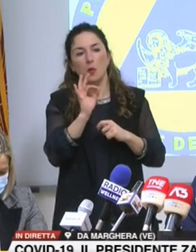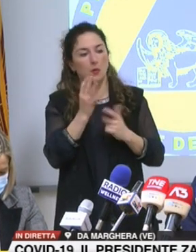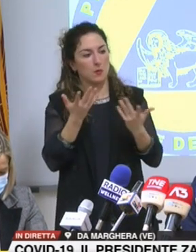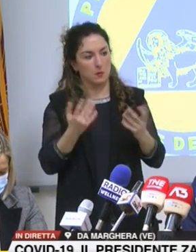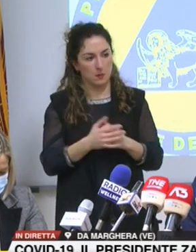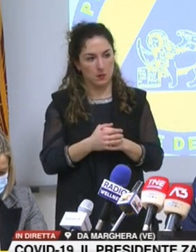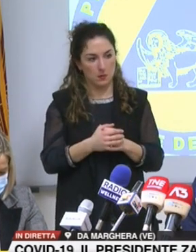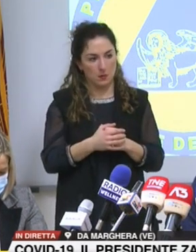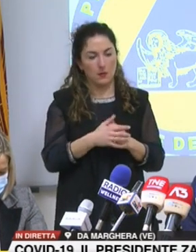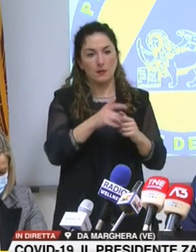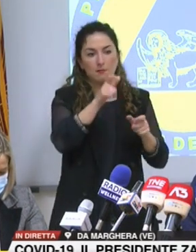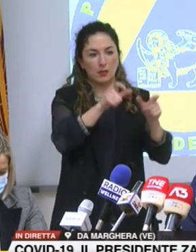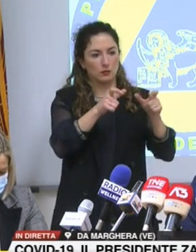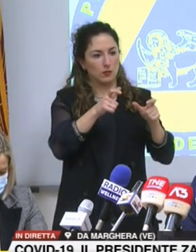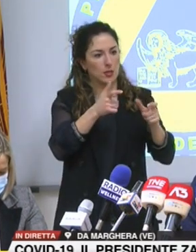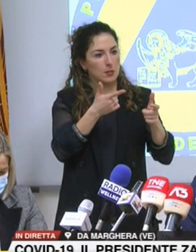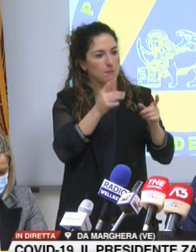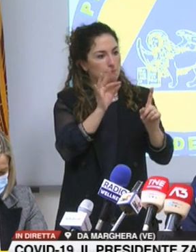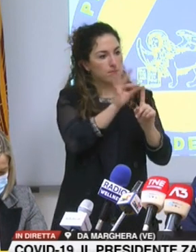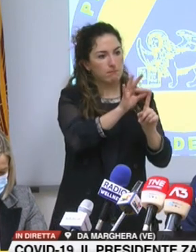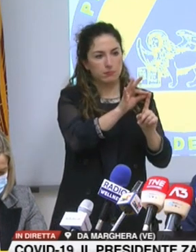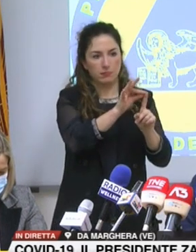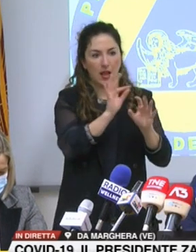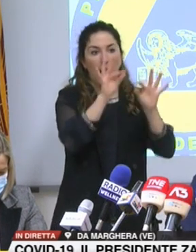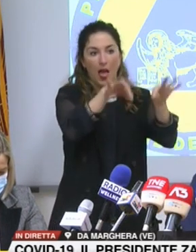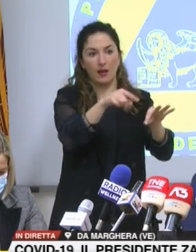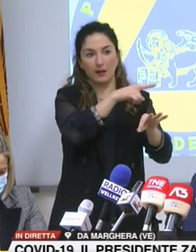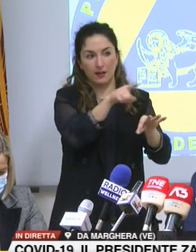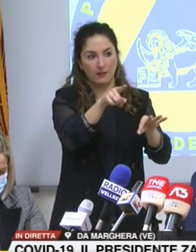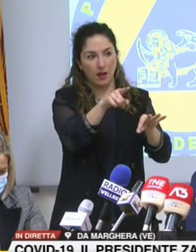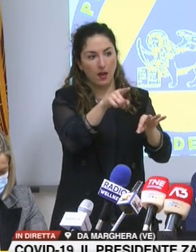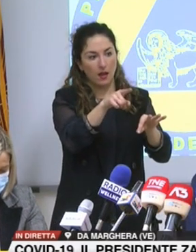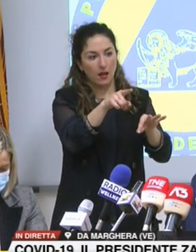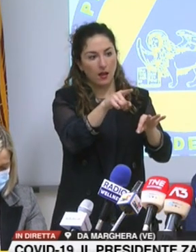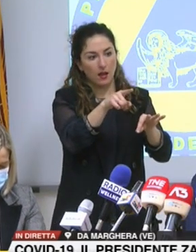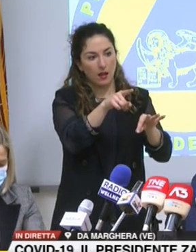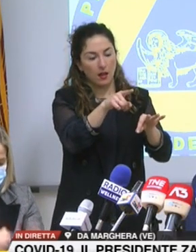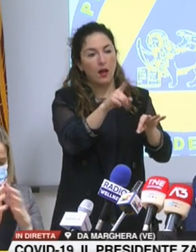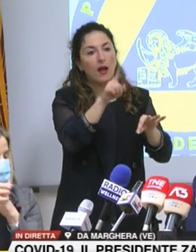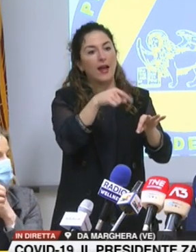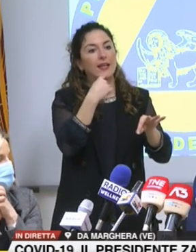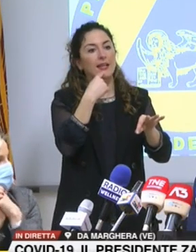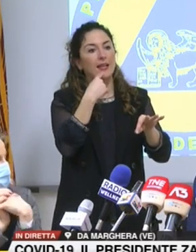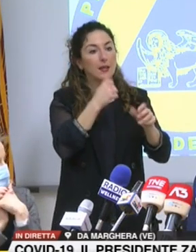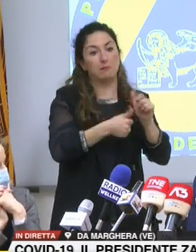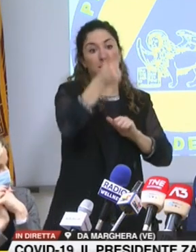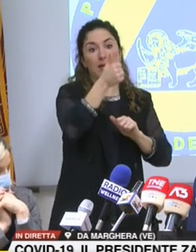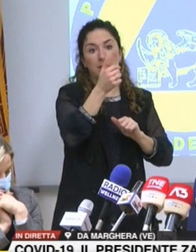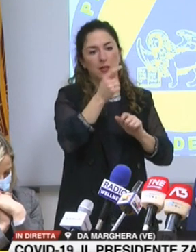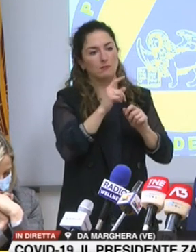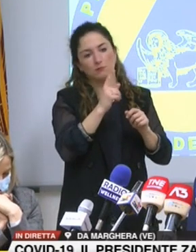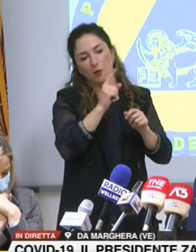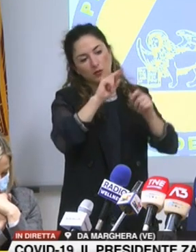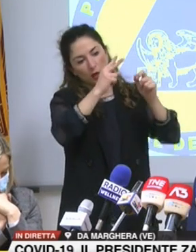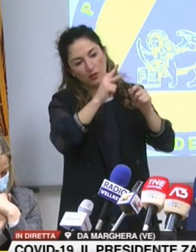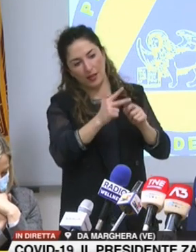raggiungere a target mirati che abitualmente magari non sono l'oggetto diretto della nostra campagna di vaccinazione. Quindi stiamo pensando a